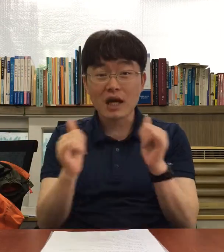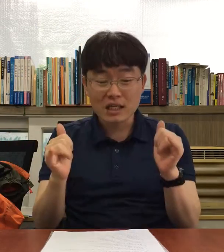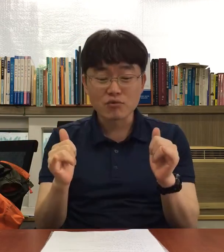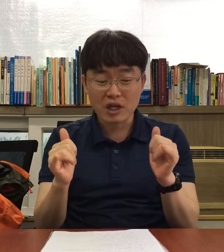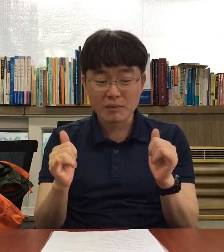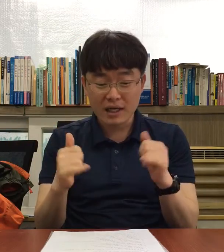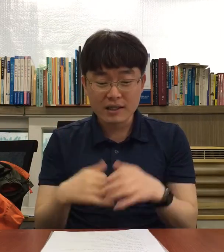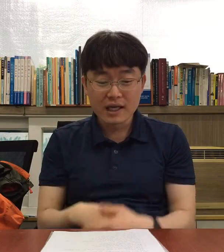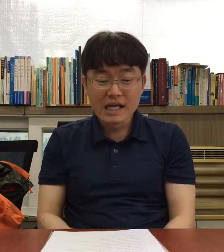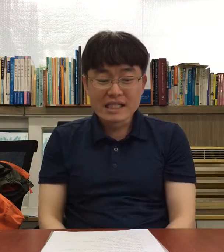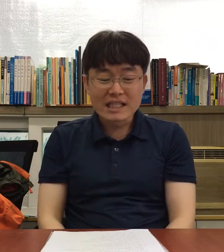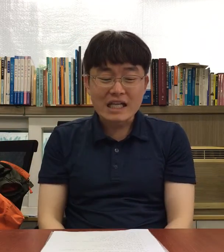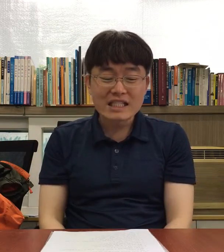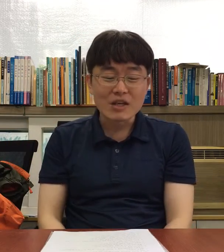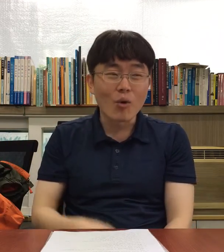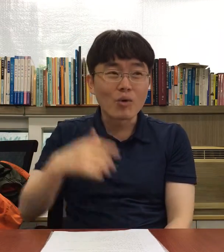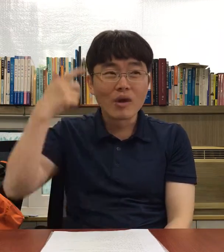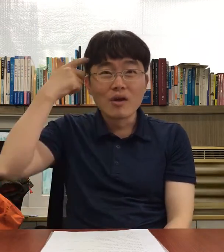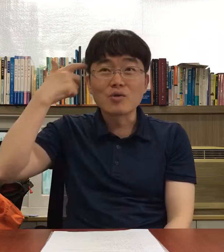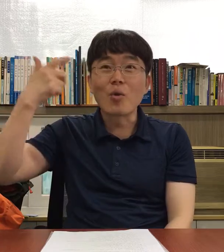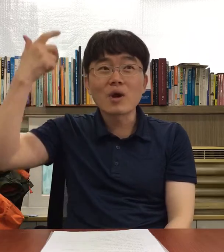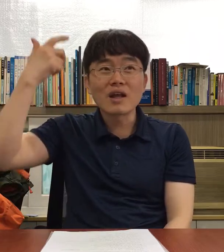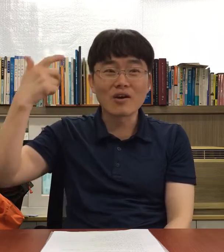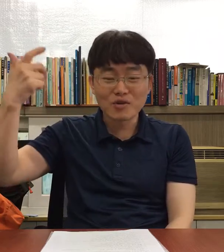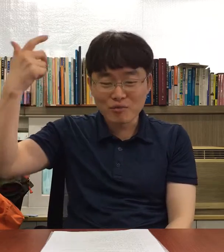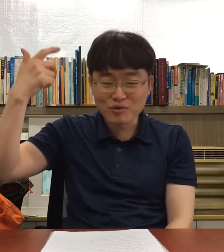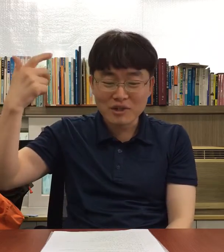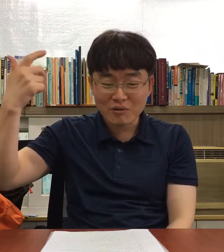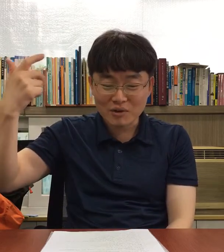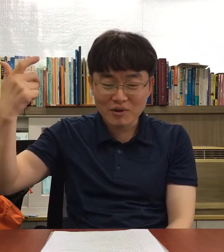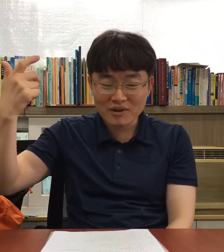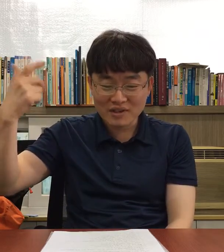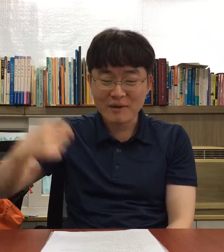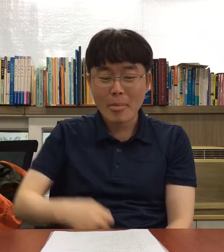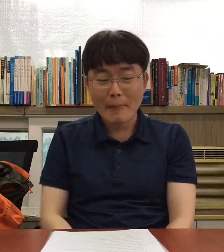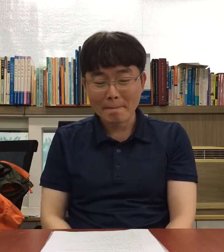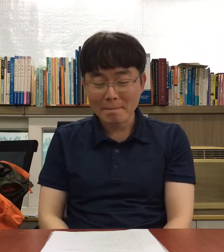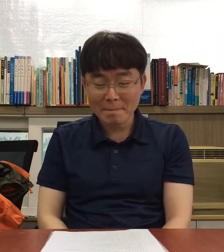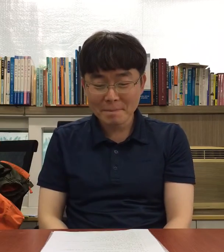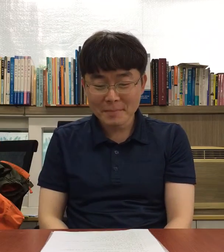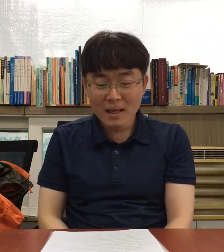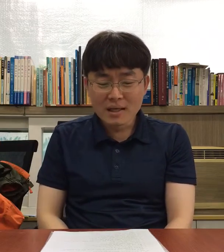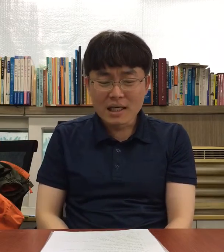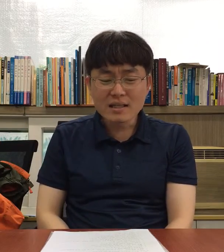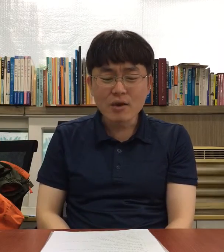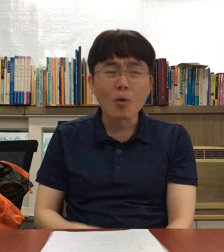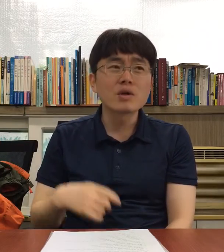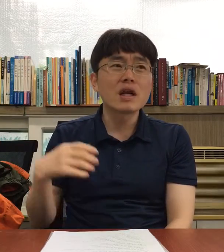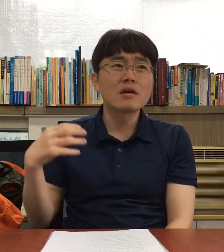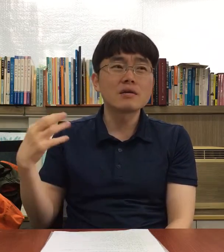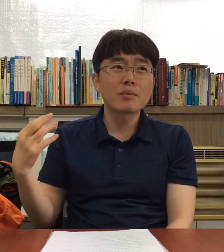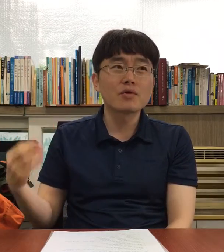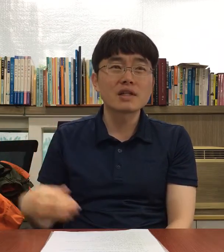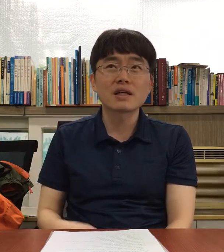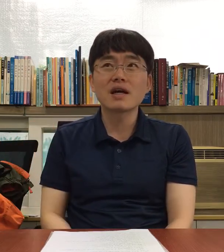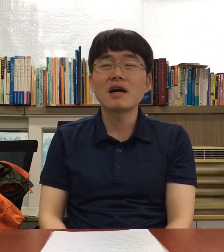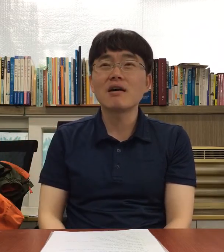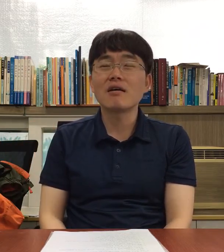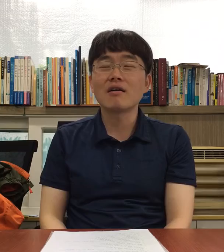가장 무난합니다. 자신의 영혼에다가 어떻게 붓을 담그죠? 네. 이때 영혼이라는 것 표현